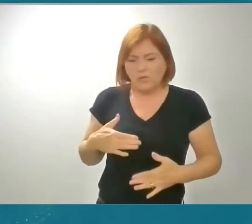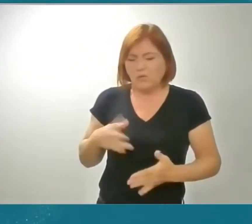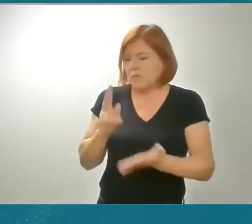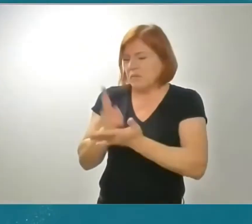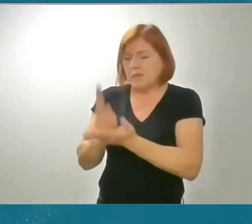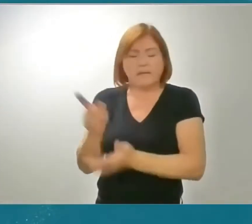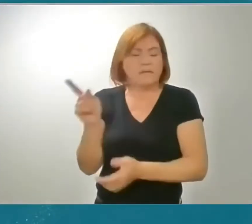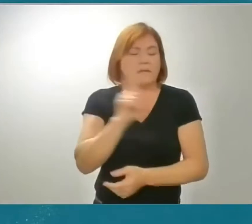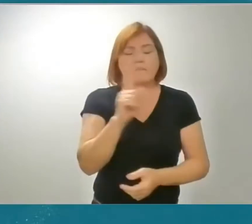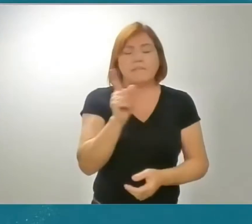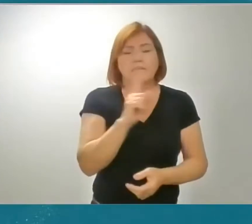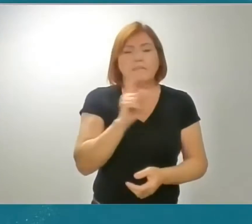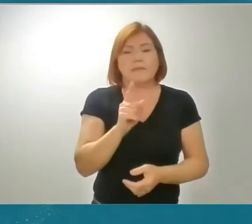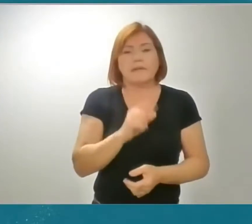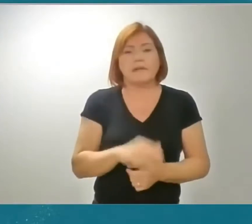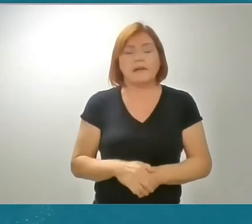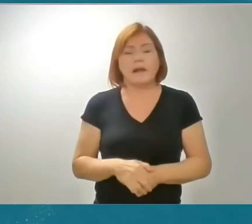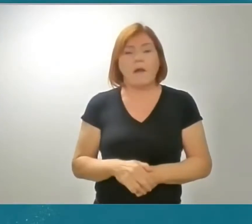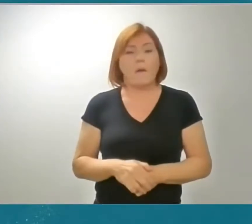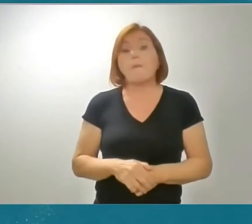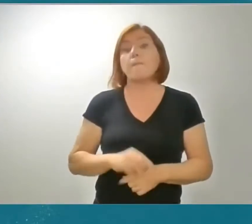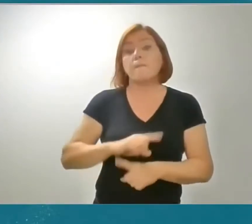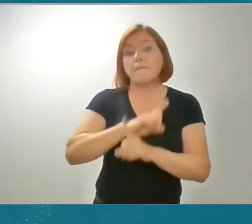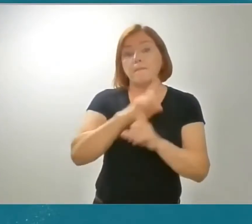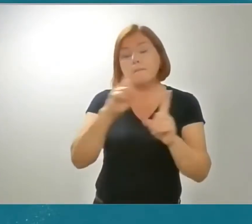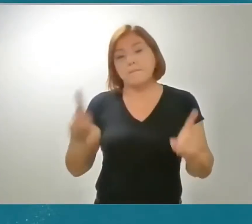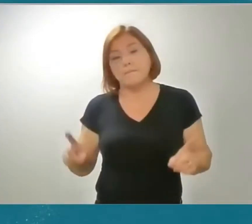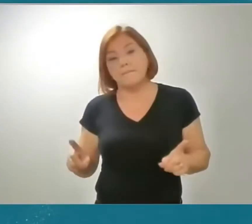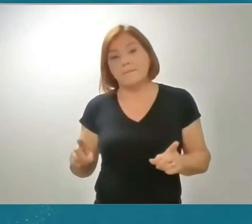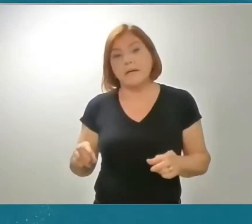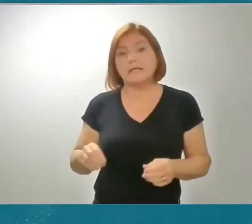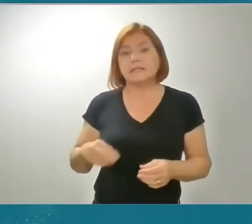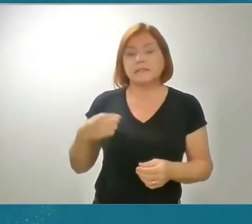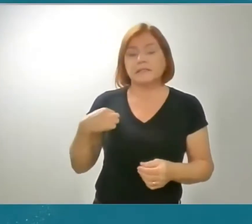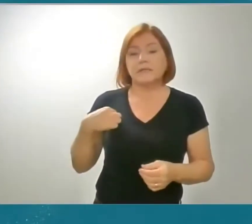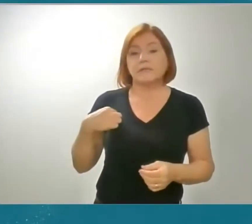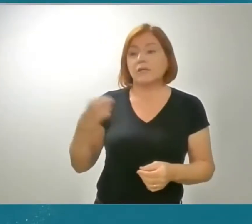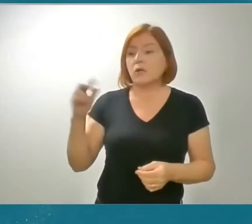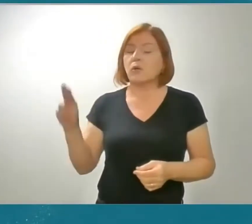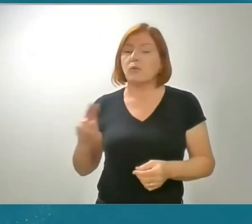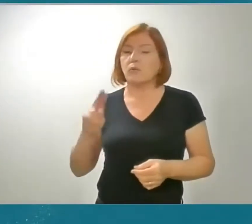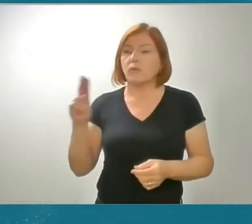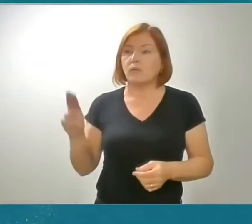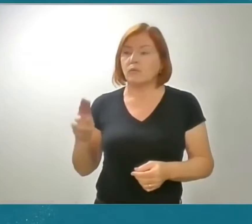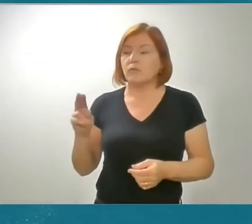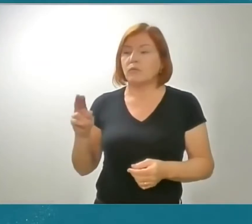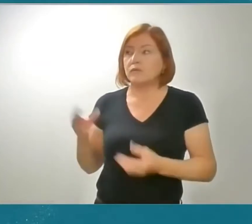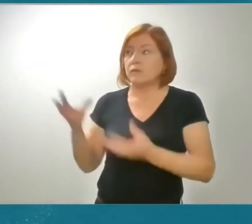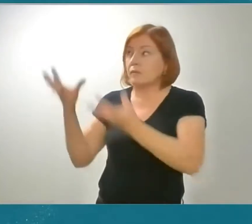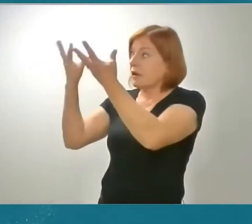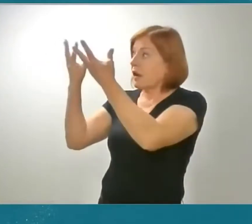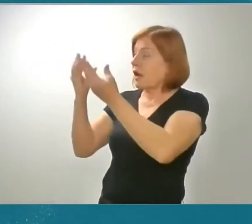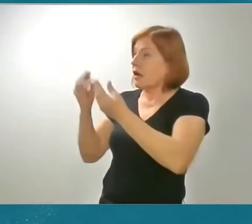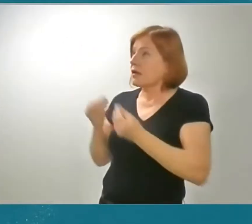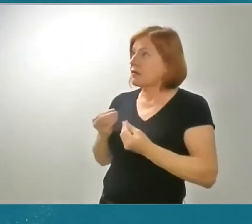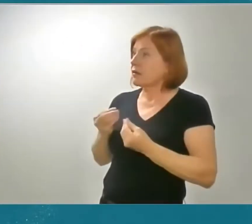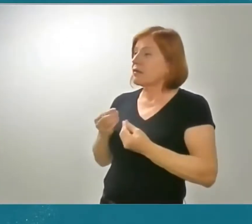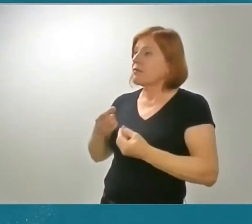consiste em força e dignidade. Irmãos, a nossa melhor roupa não é as coisas cheias